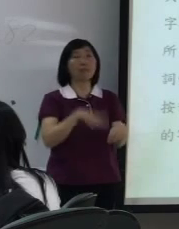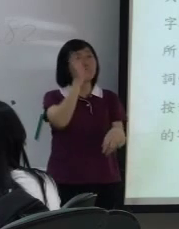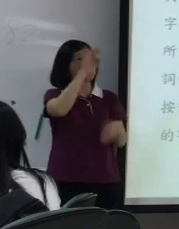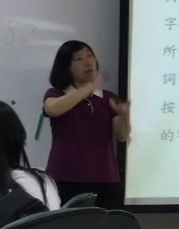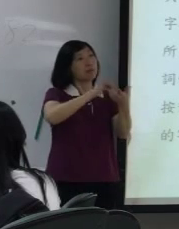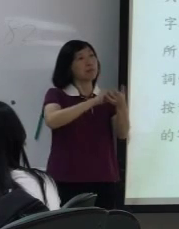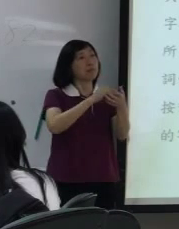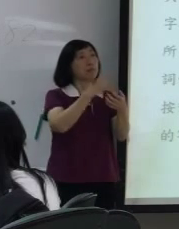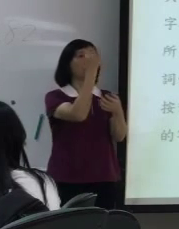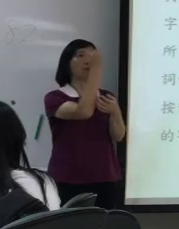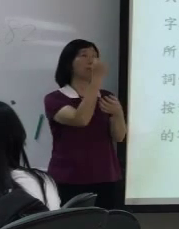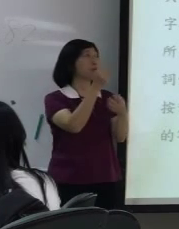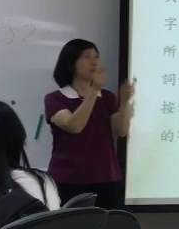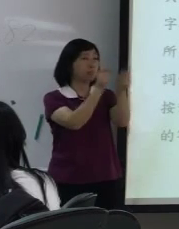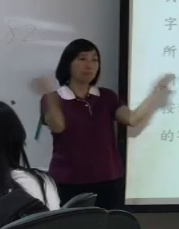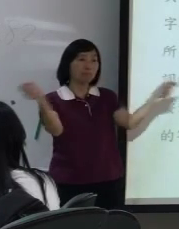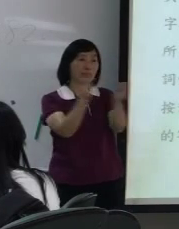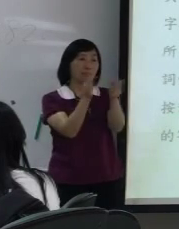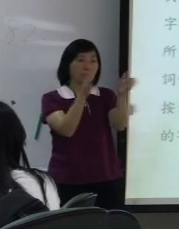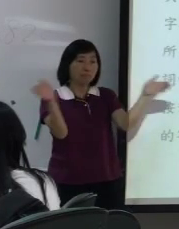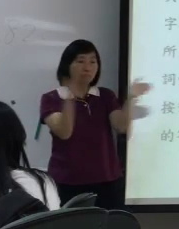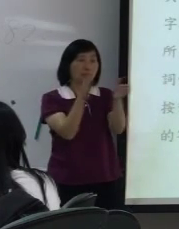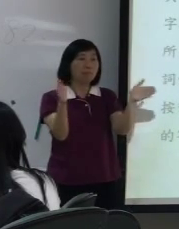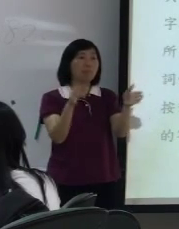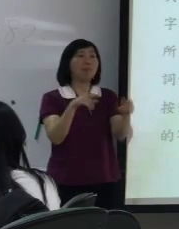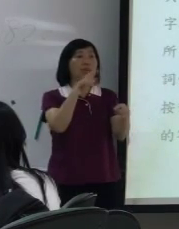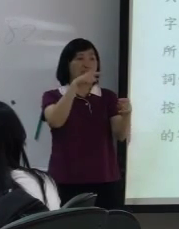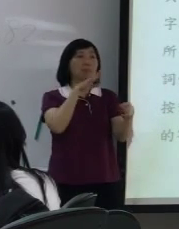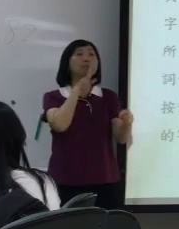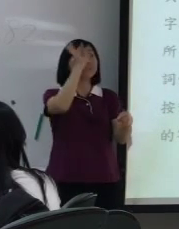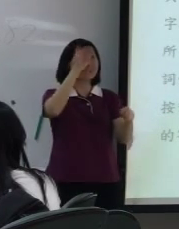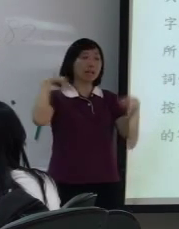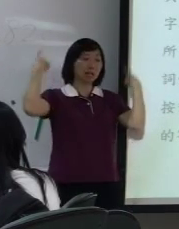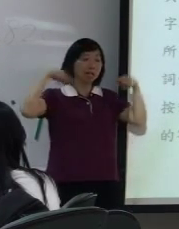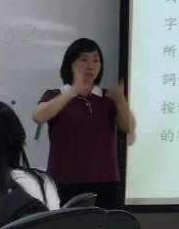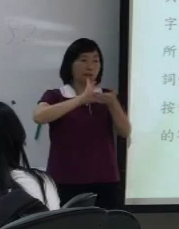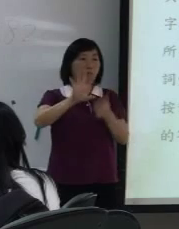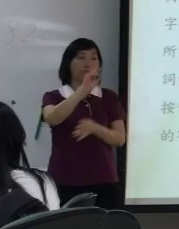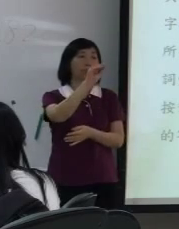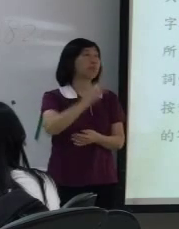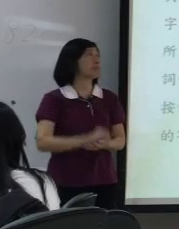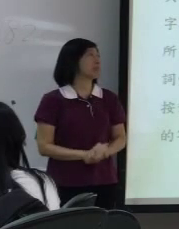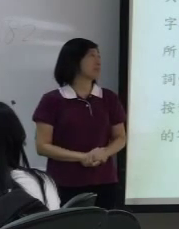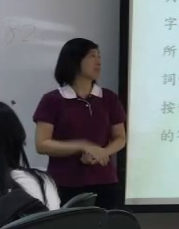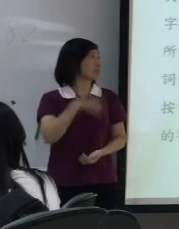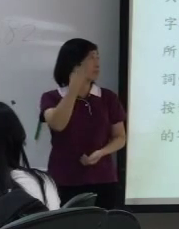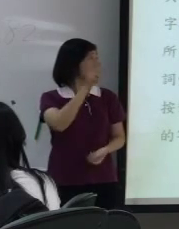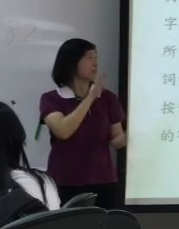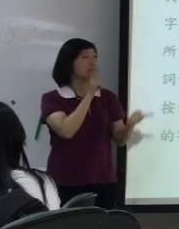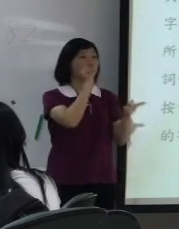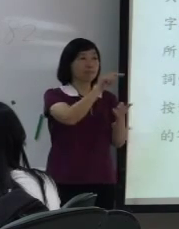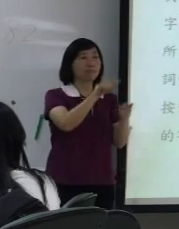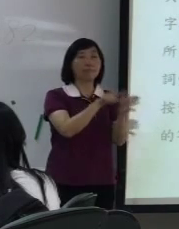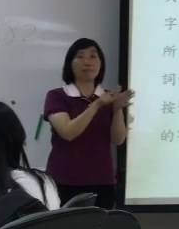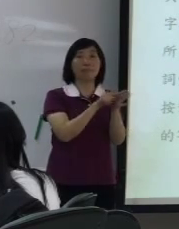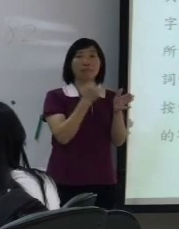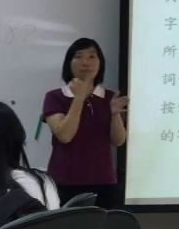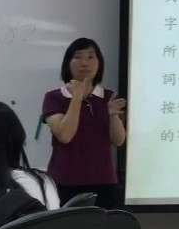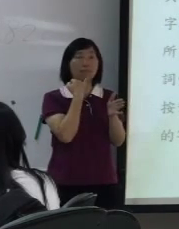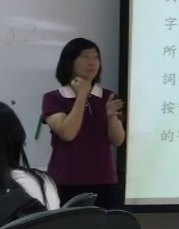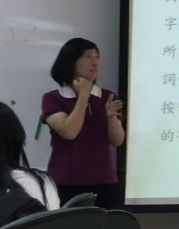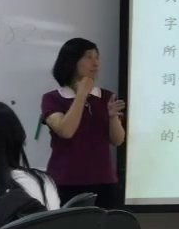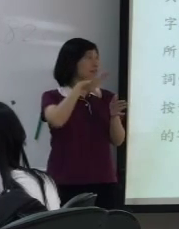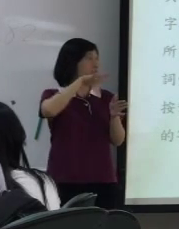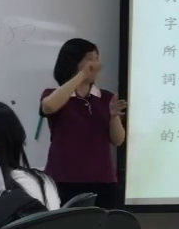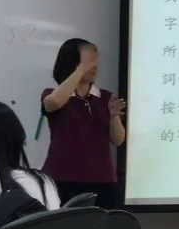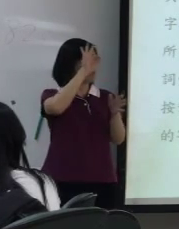不定，是常用与否为主。点阅词汇时，可先就部